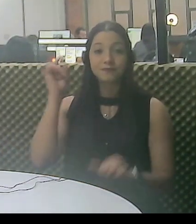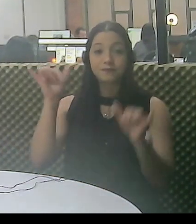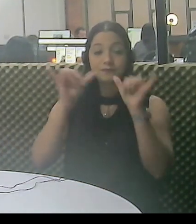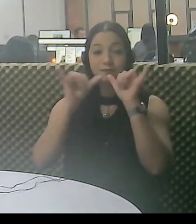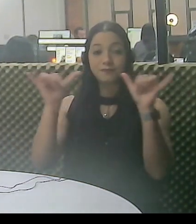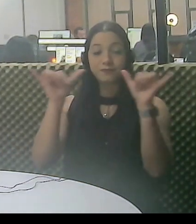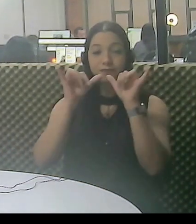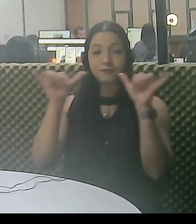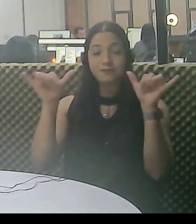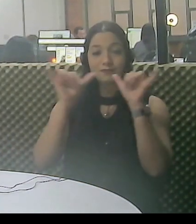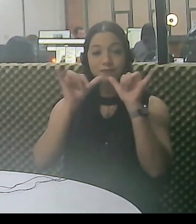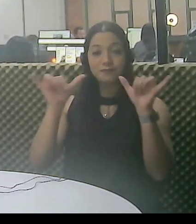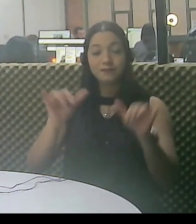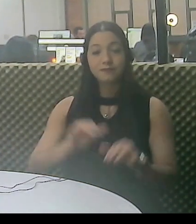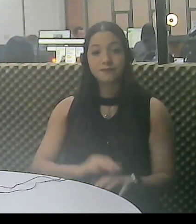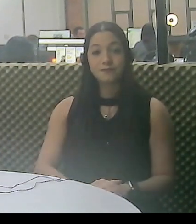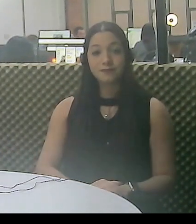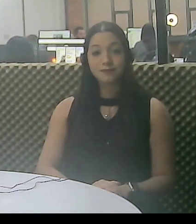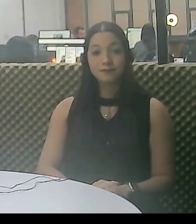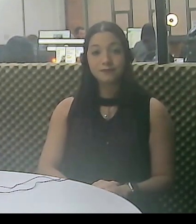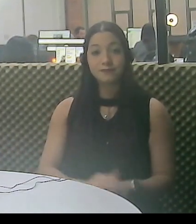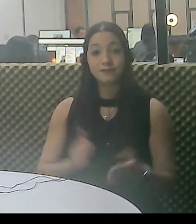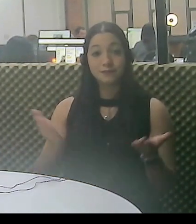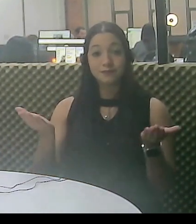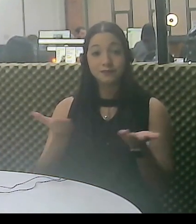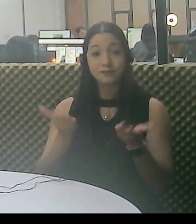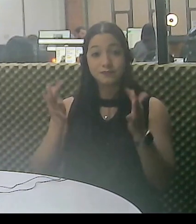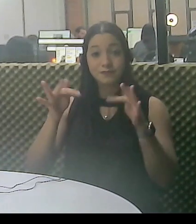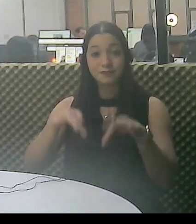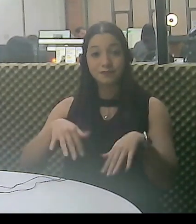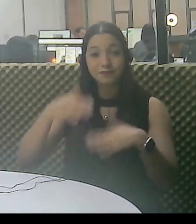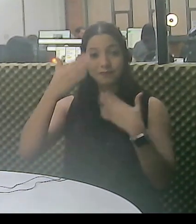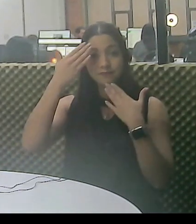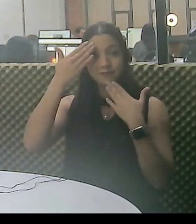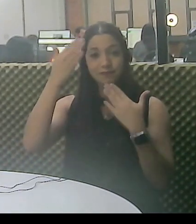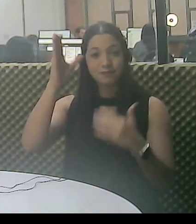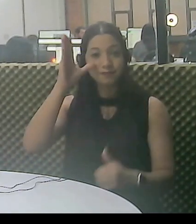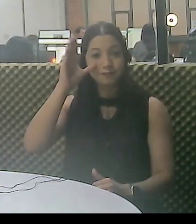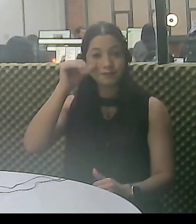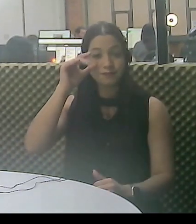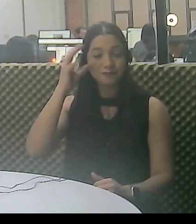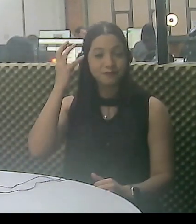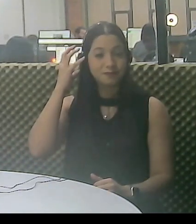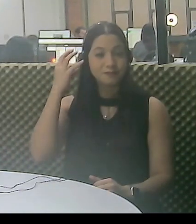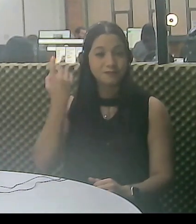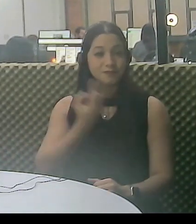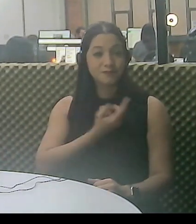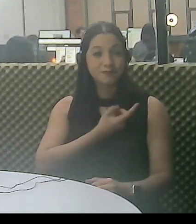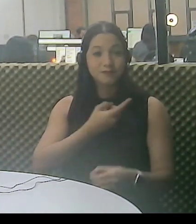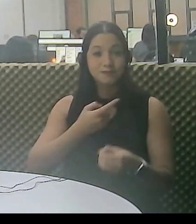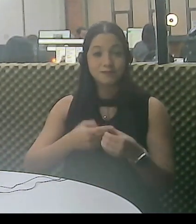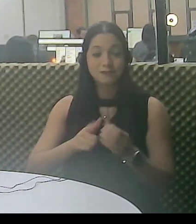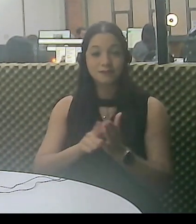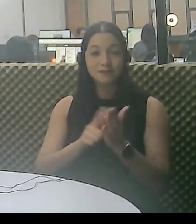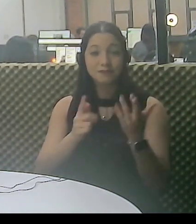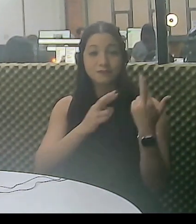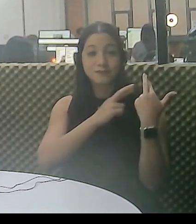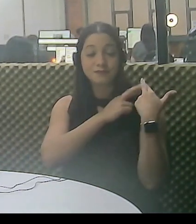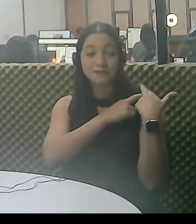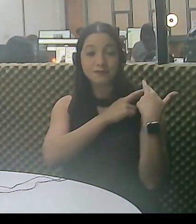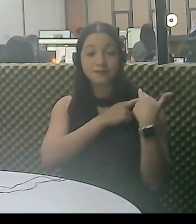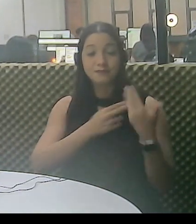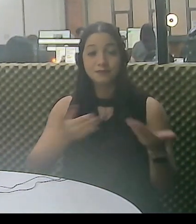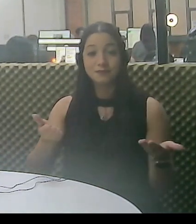Giro de notícias. A edição de hoje fica por aqui. Obrigado pela sua audiência, Rádio Nossa Cidade.